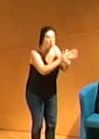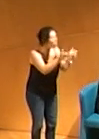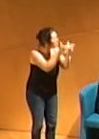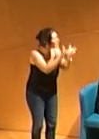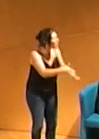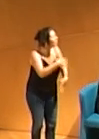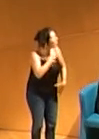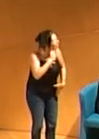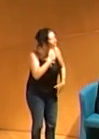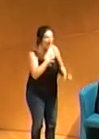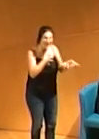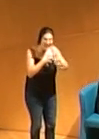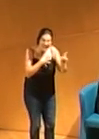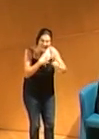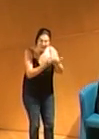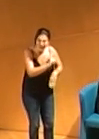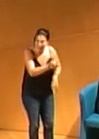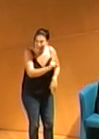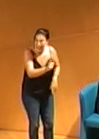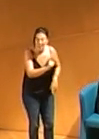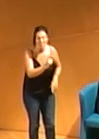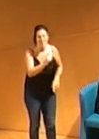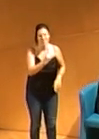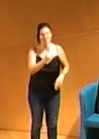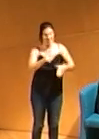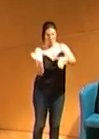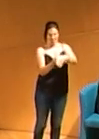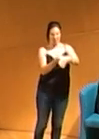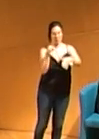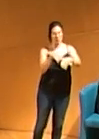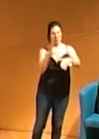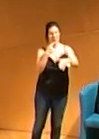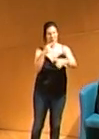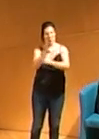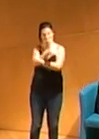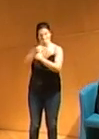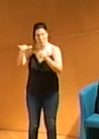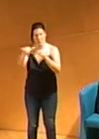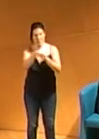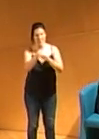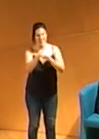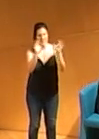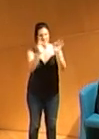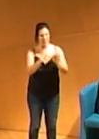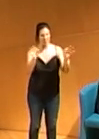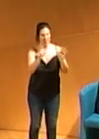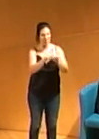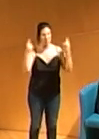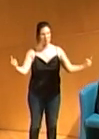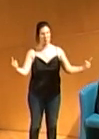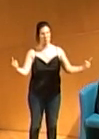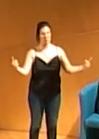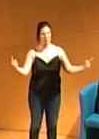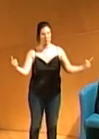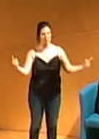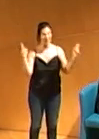société inclusive, c'est une société où tout le monde est concerné par tout le monde. C'est-à-dire que les